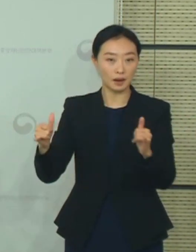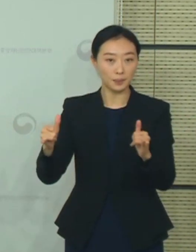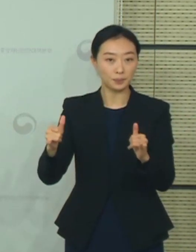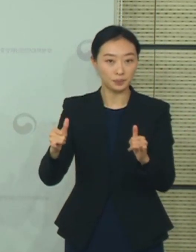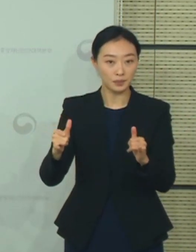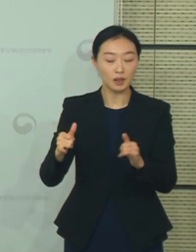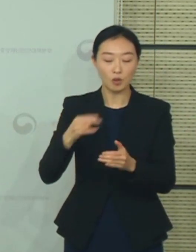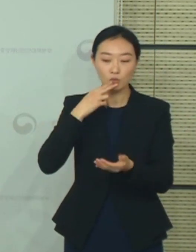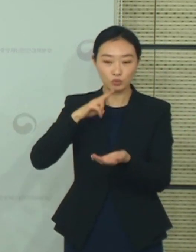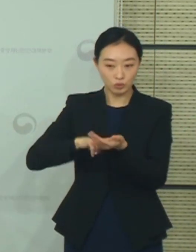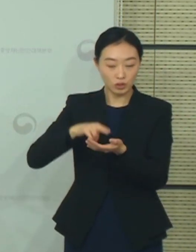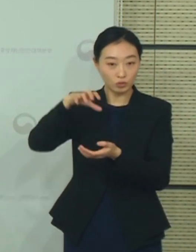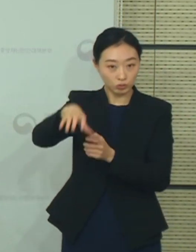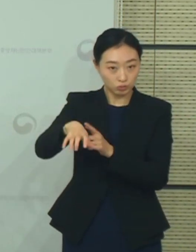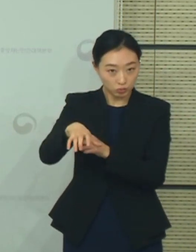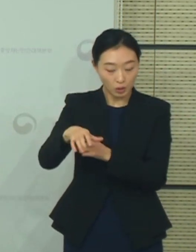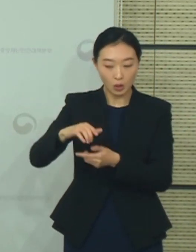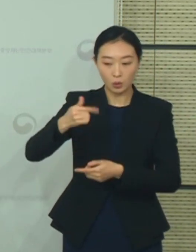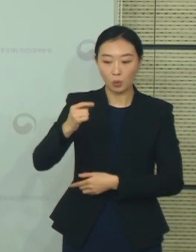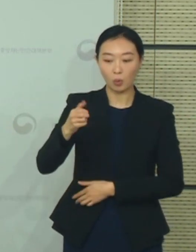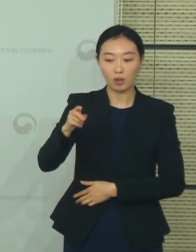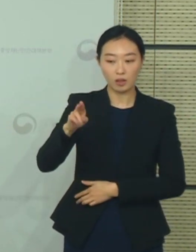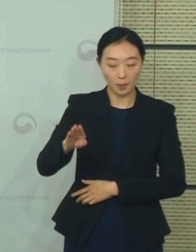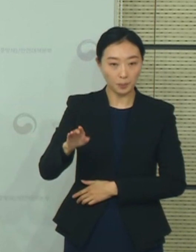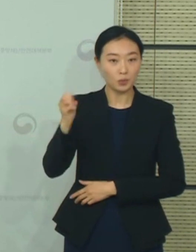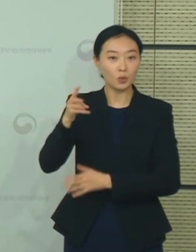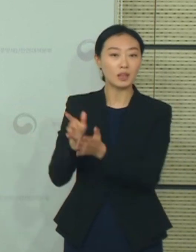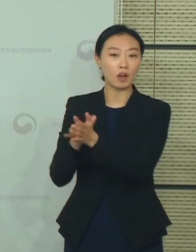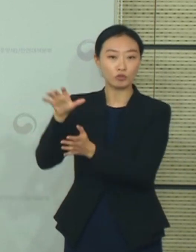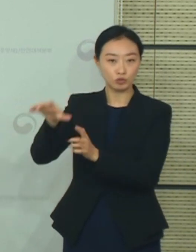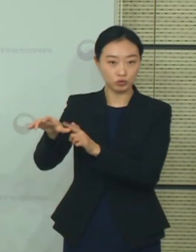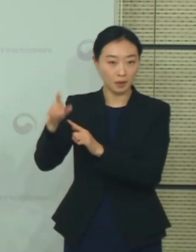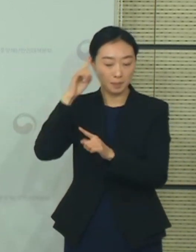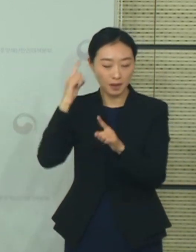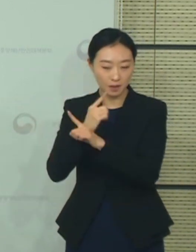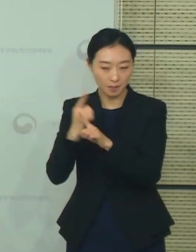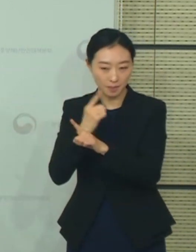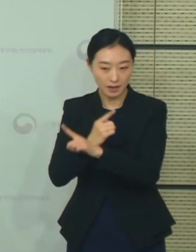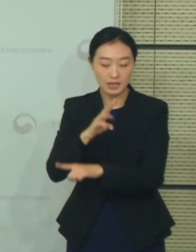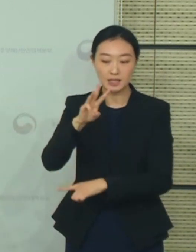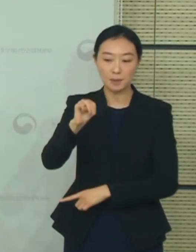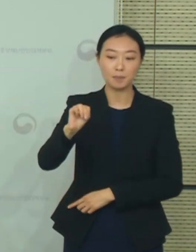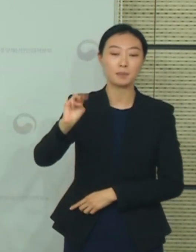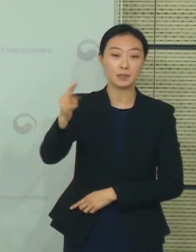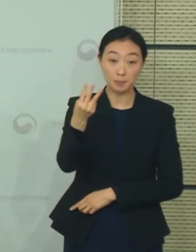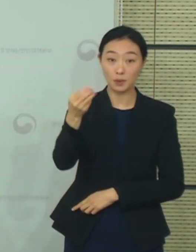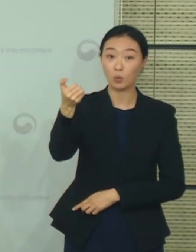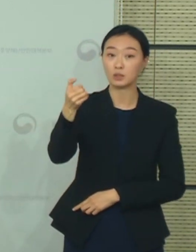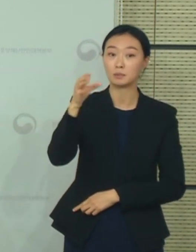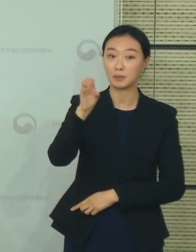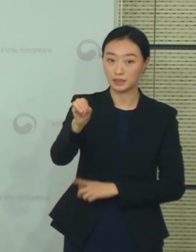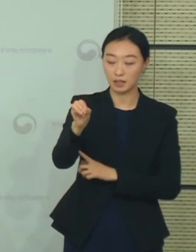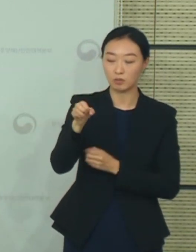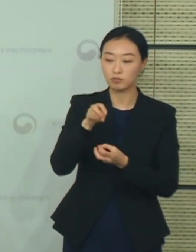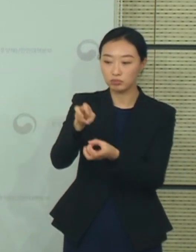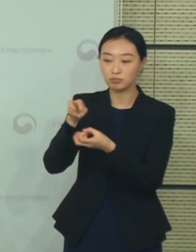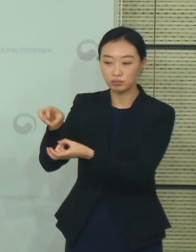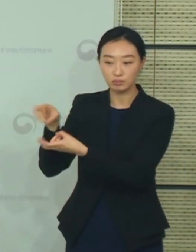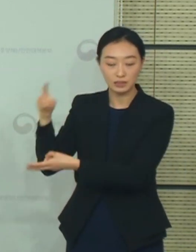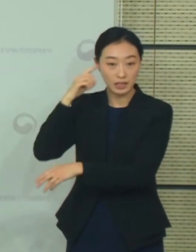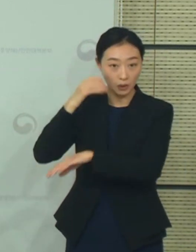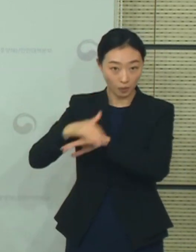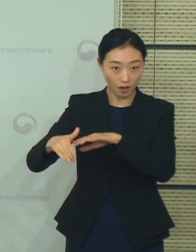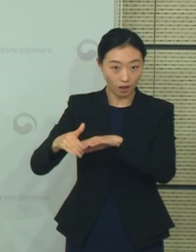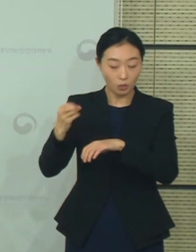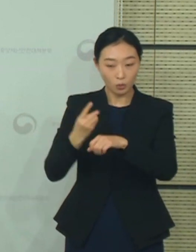농협 및 약국 등을 통하여 매일매일 350만 장을 공급할 예정입니다. 아울러 의료기관